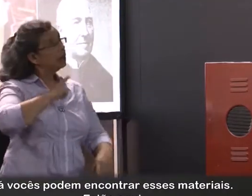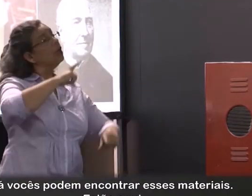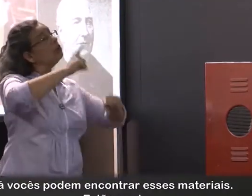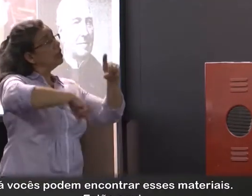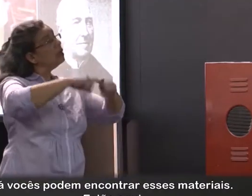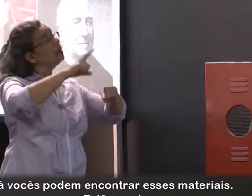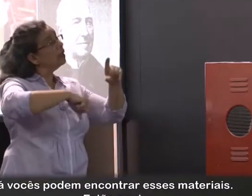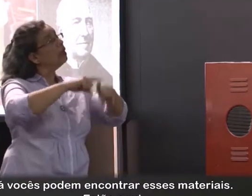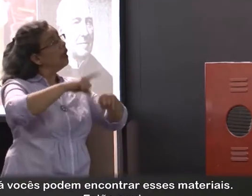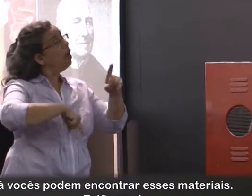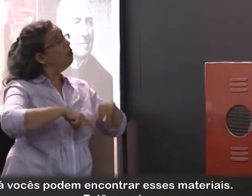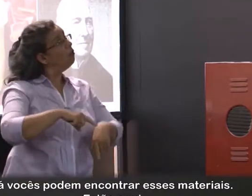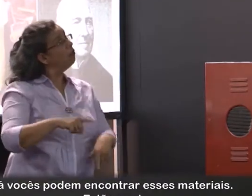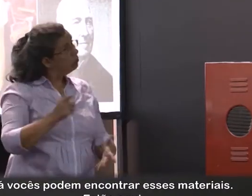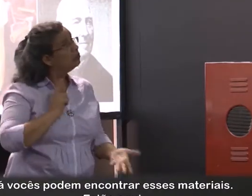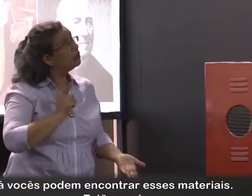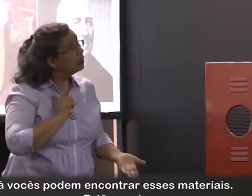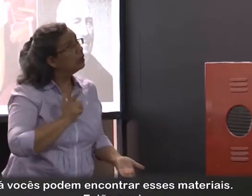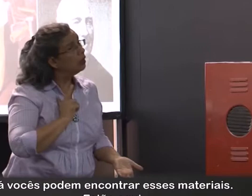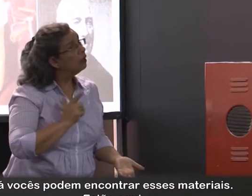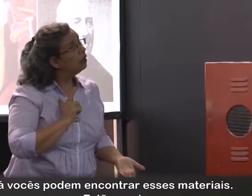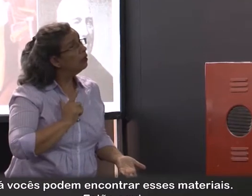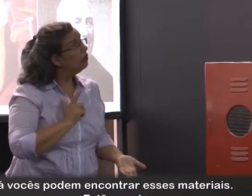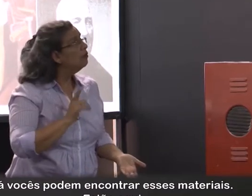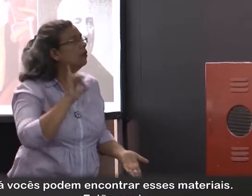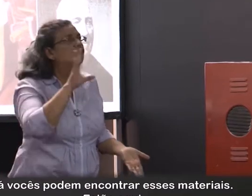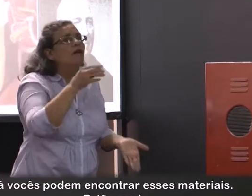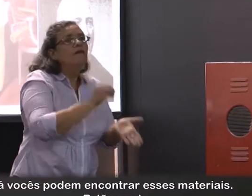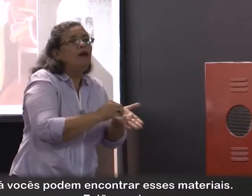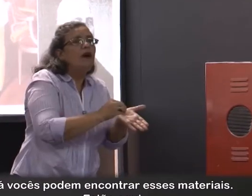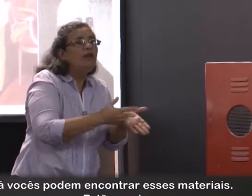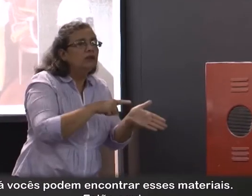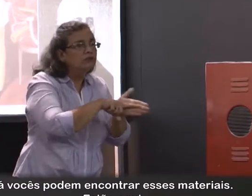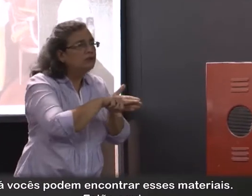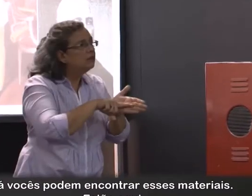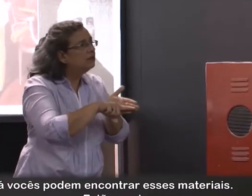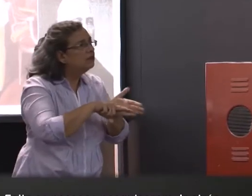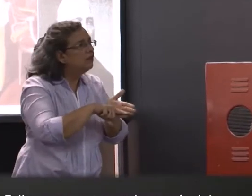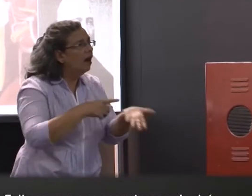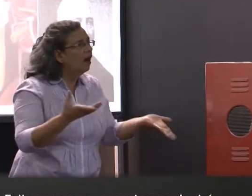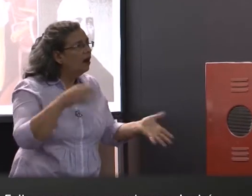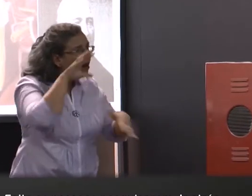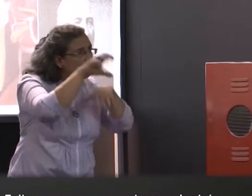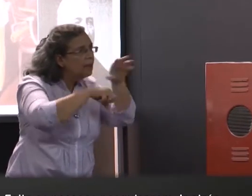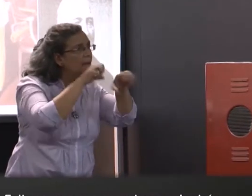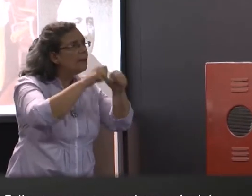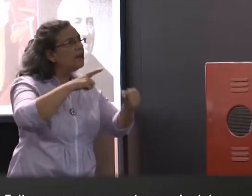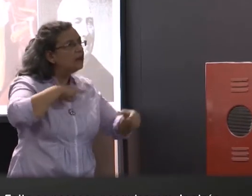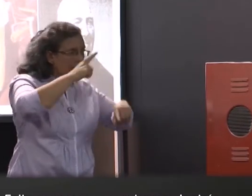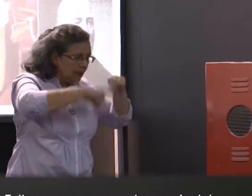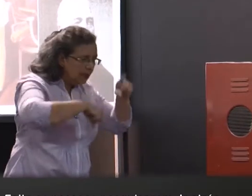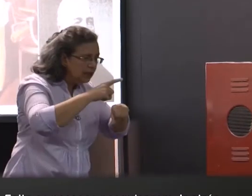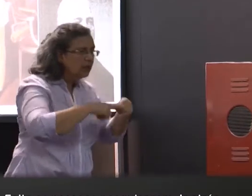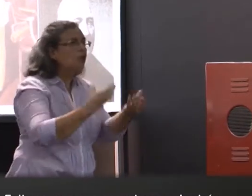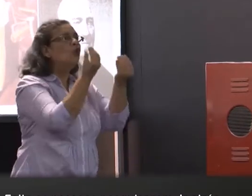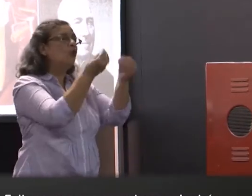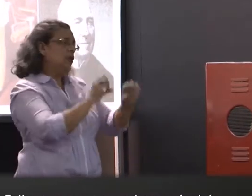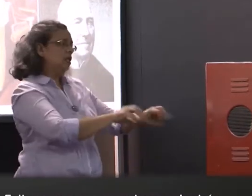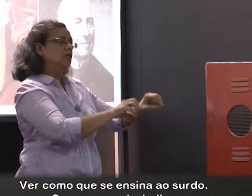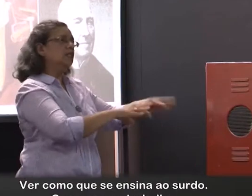tem a biblioteca, e você pode encontrar esses materiais, estão aqui, né? Falta as pessoas pesquisarem, ir atrás, ver